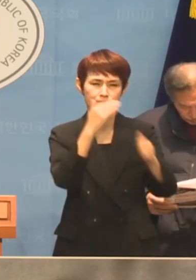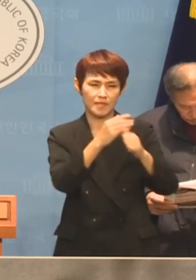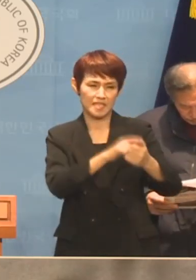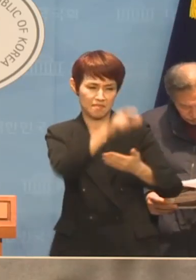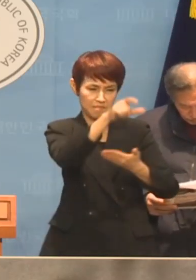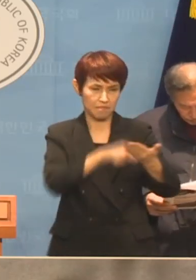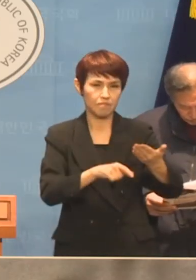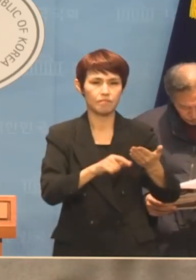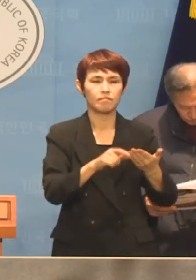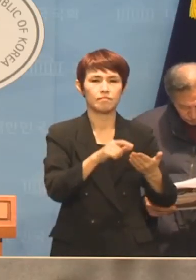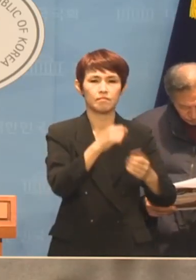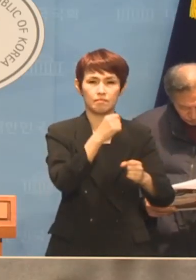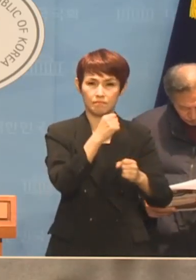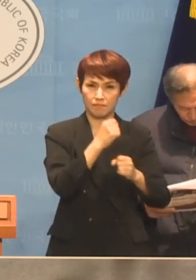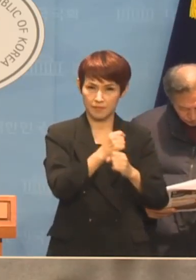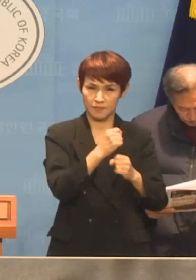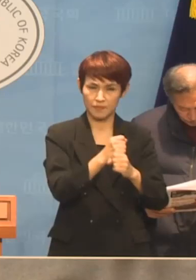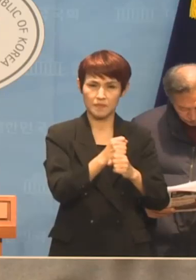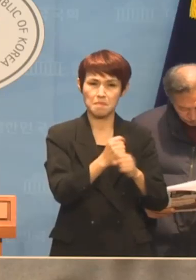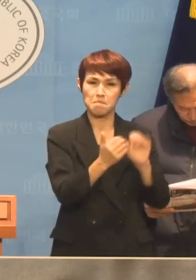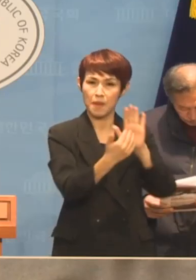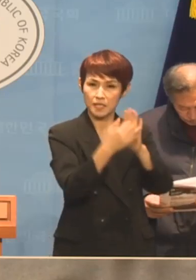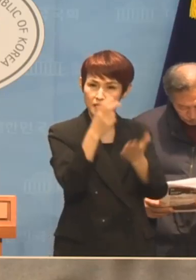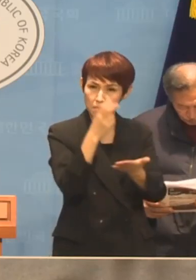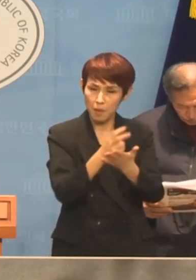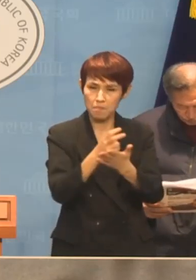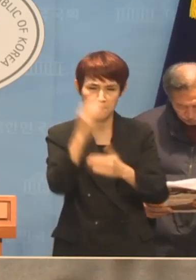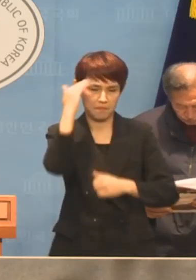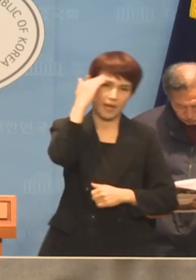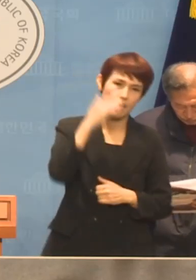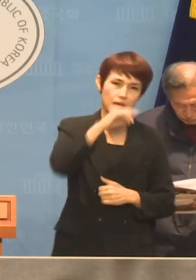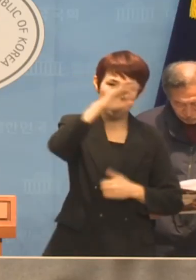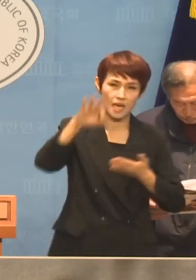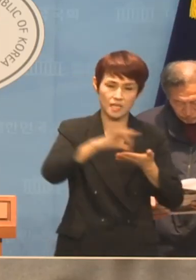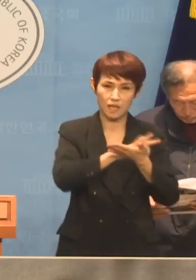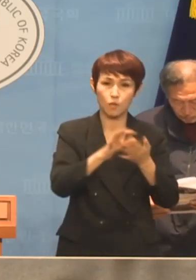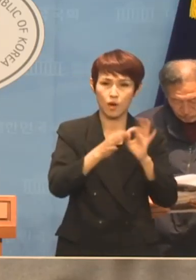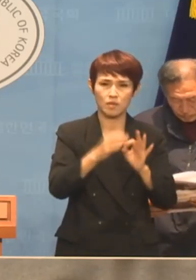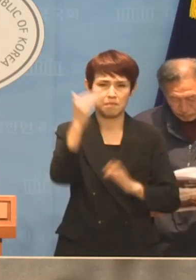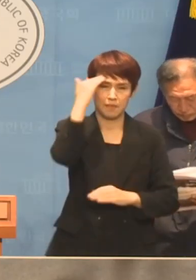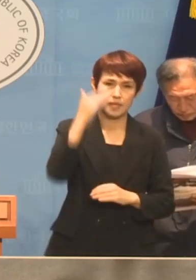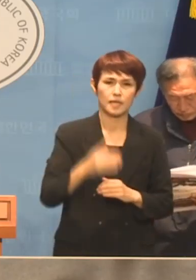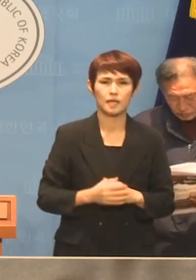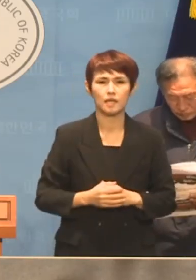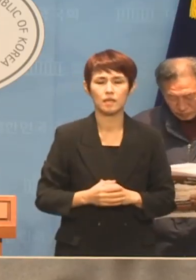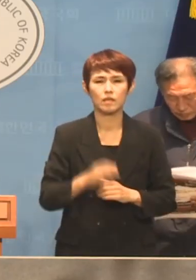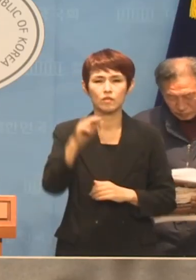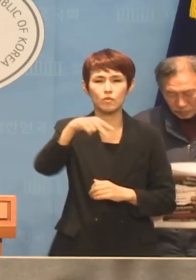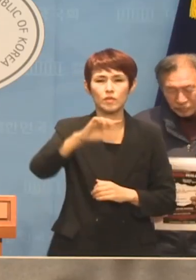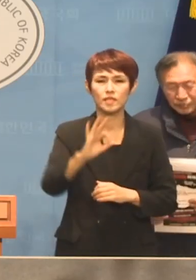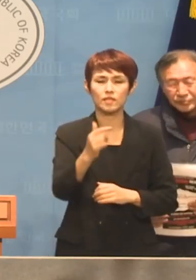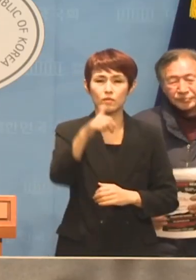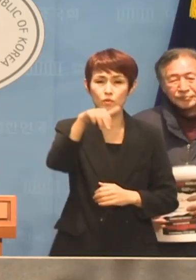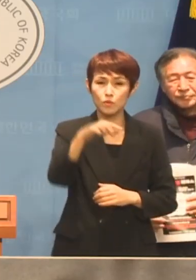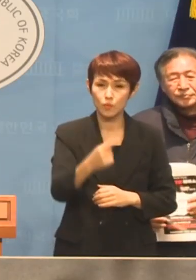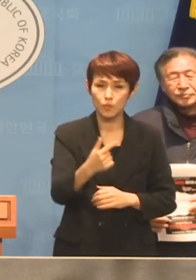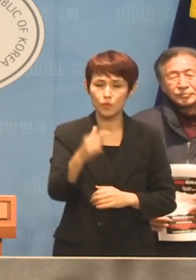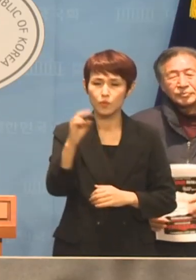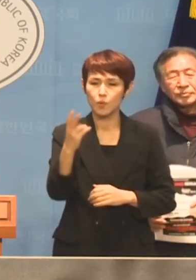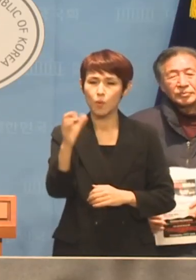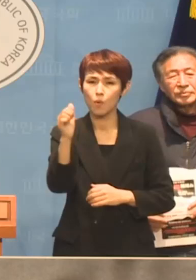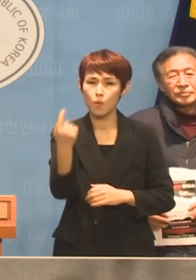법안과 예산 배정을 방해하고 블랙리스트 국가범죄 책임자 유인촌, 용호성